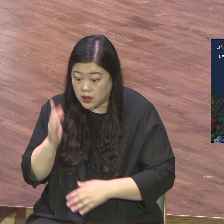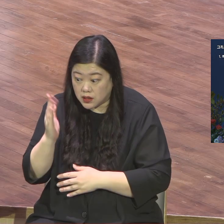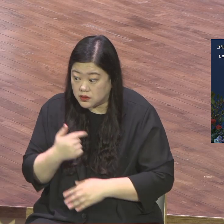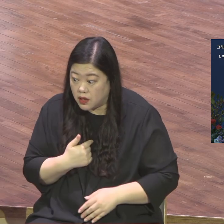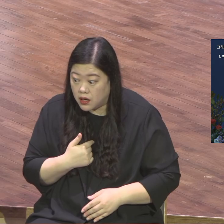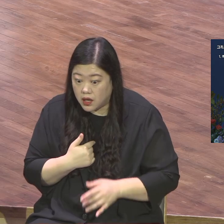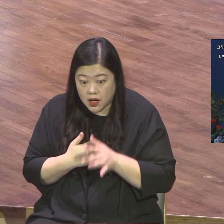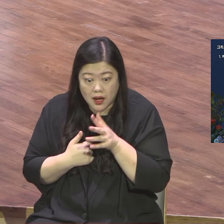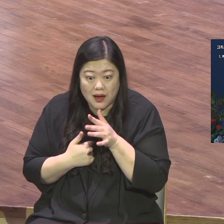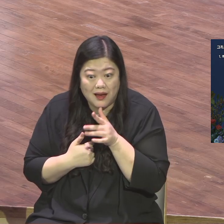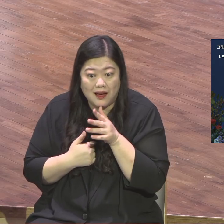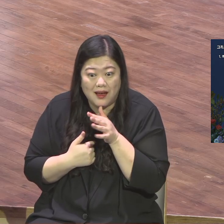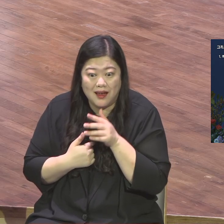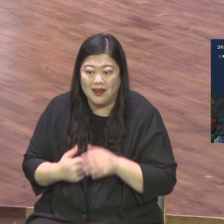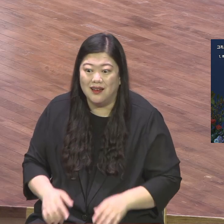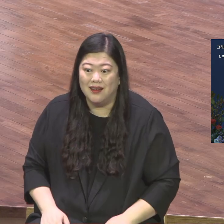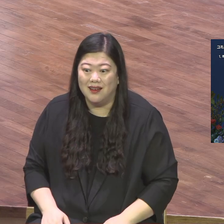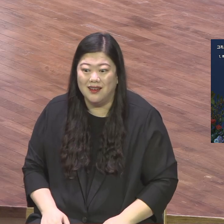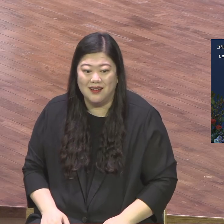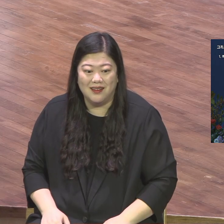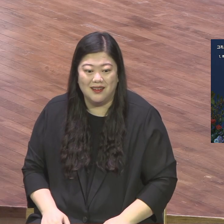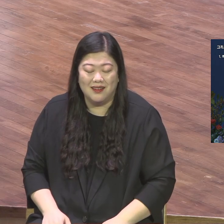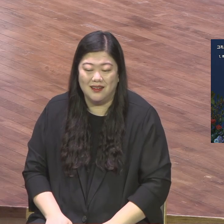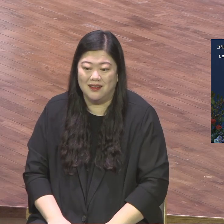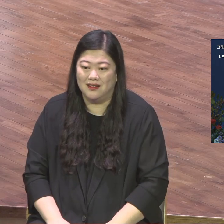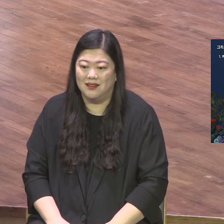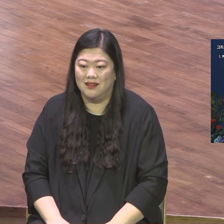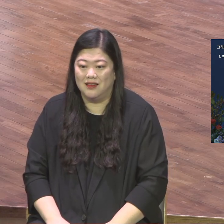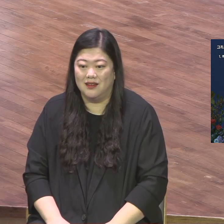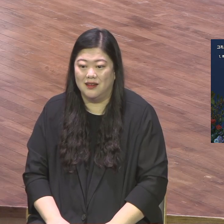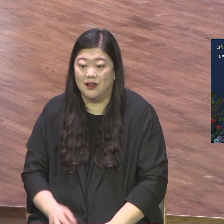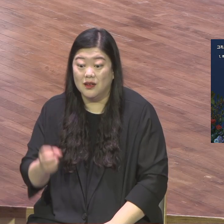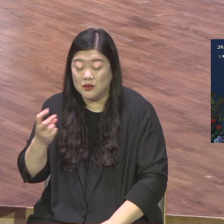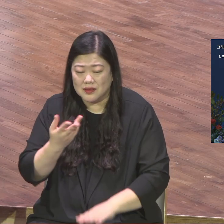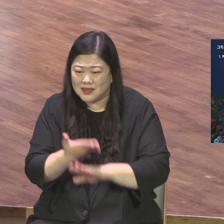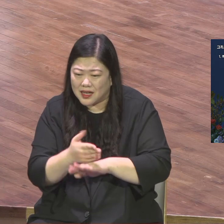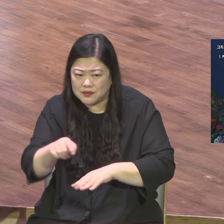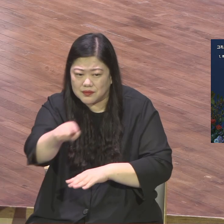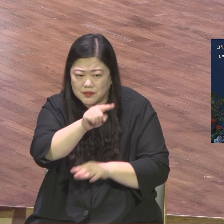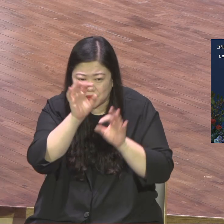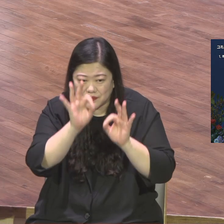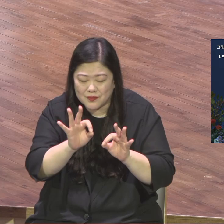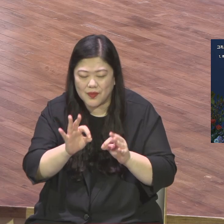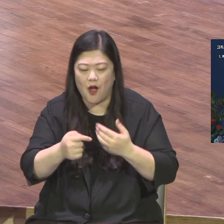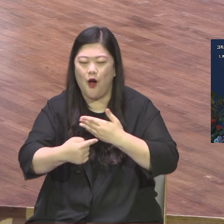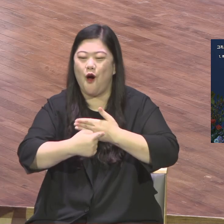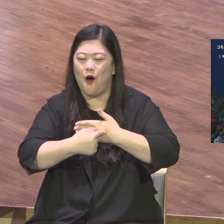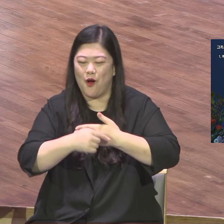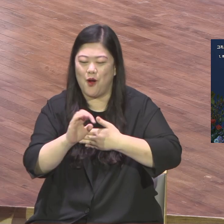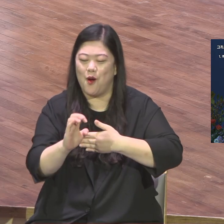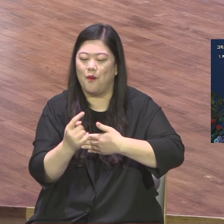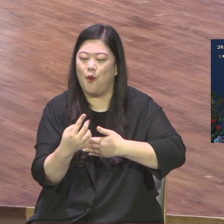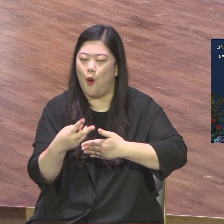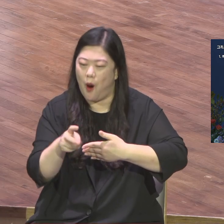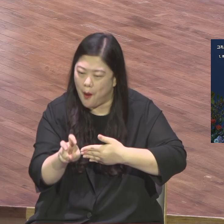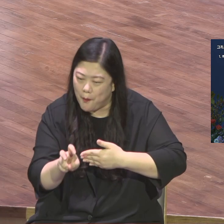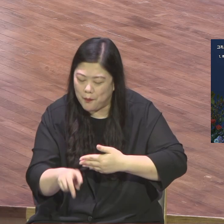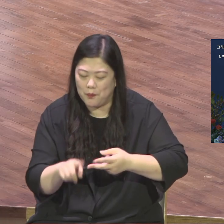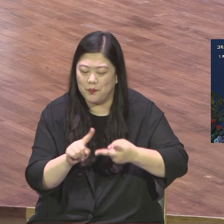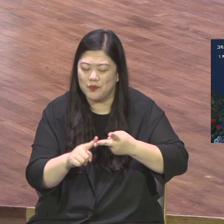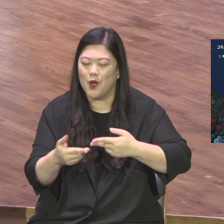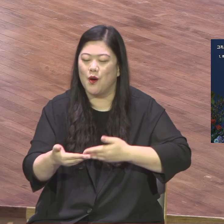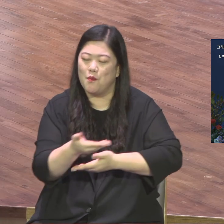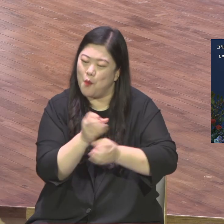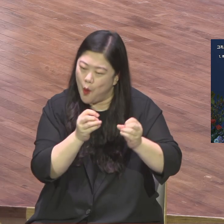10년 전이나 지금 똑같아. 태보야 도리어. 어? 여러분 영적으로 여러분이